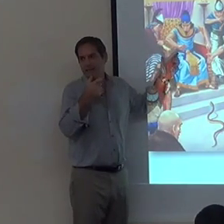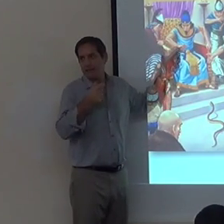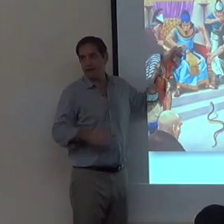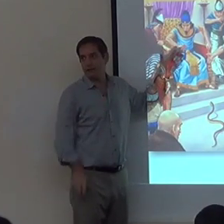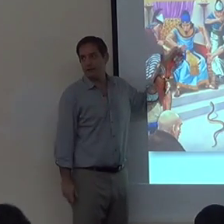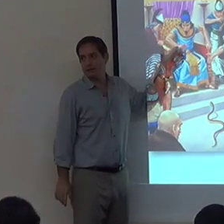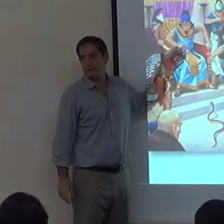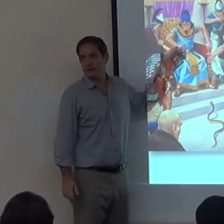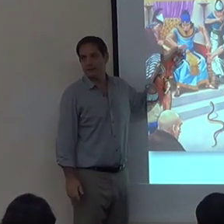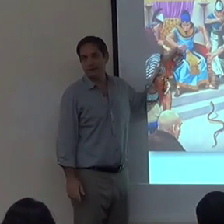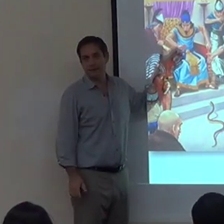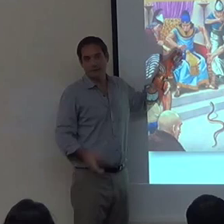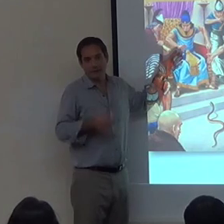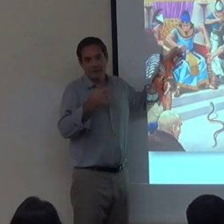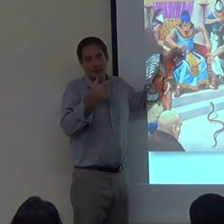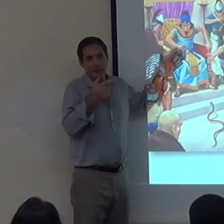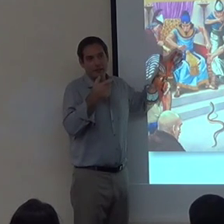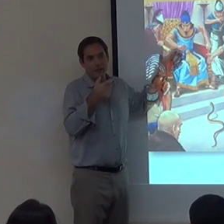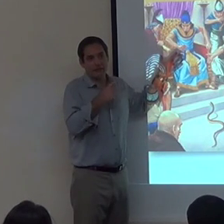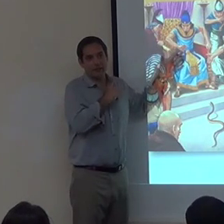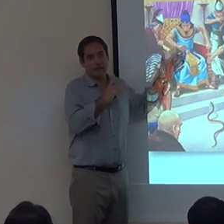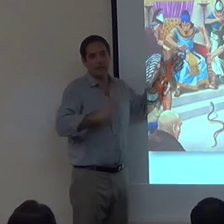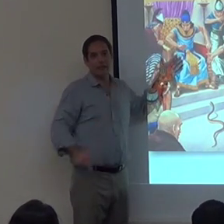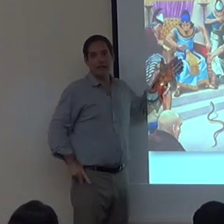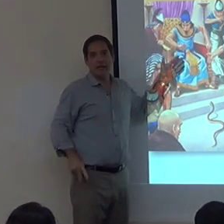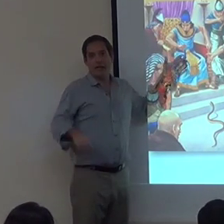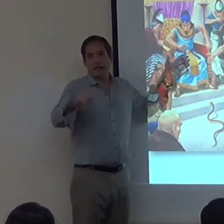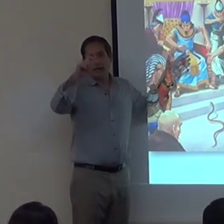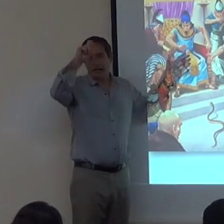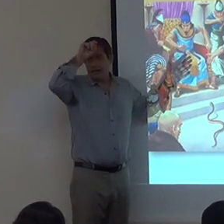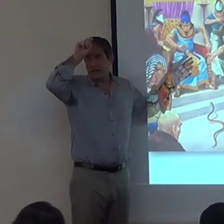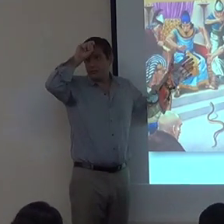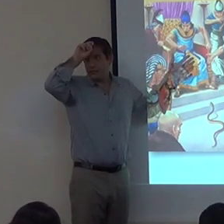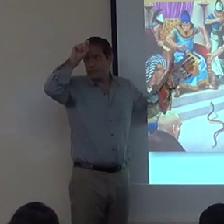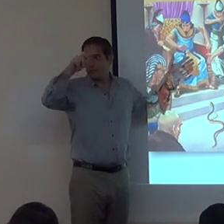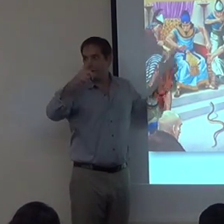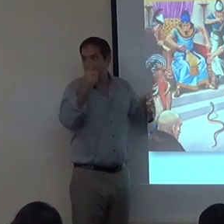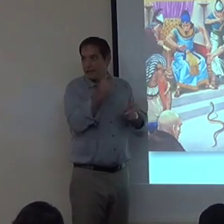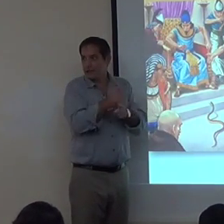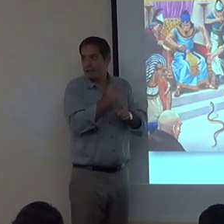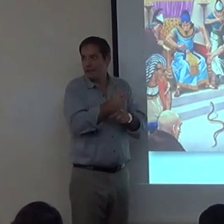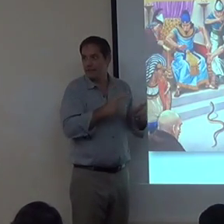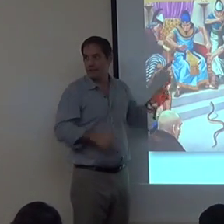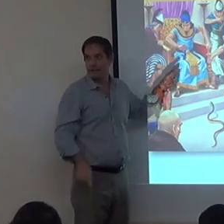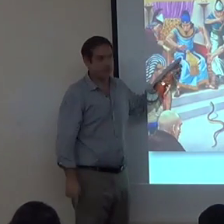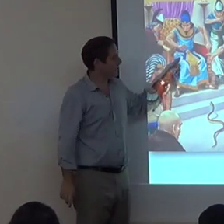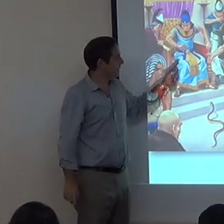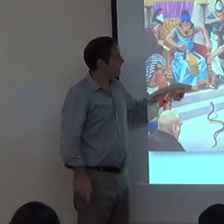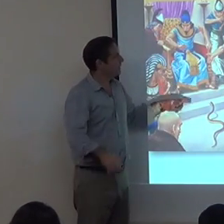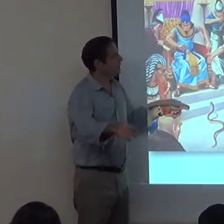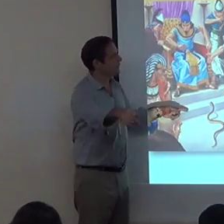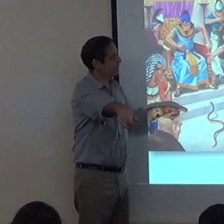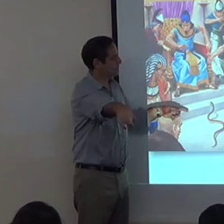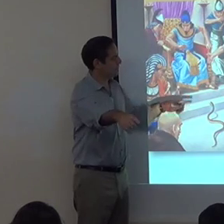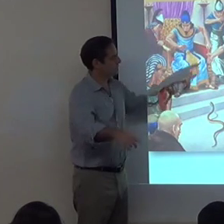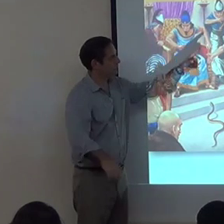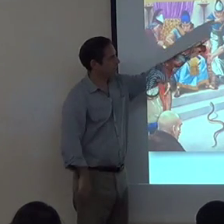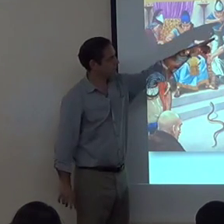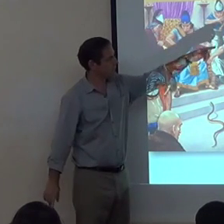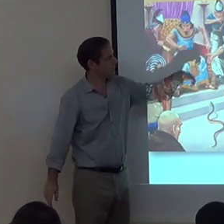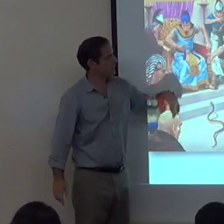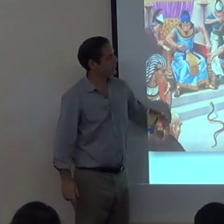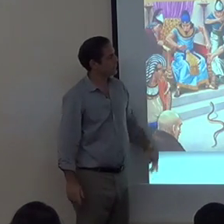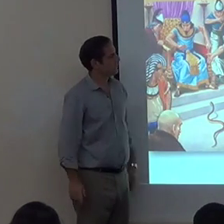Bien. ¿Quién es este? ¿Quién es este? El rey de los egipcios, ¿verdad? Sí. Dale un clic.